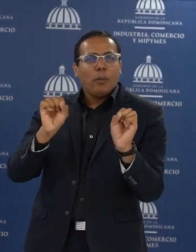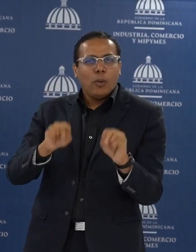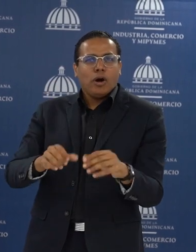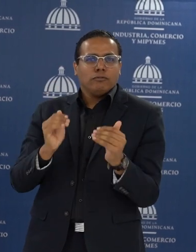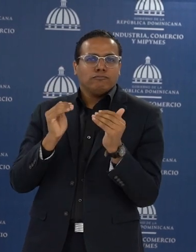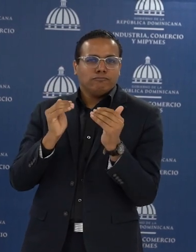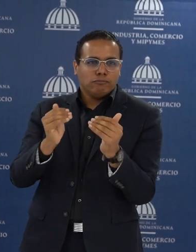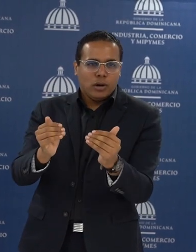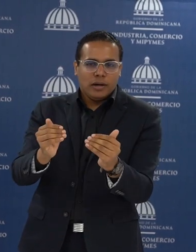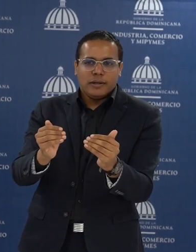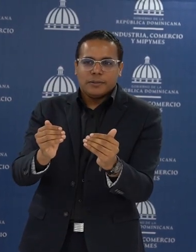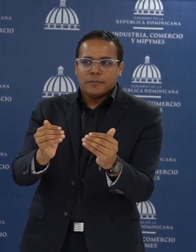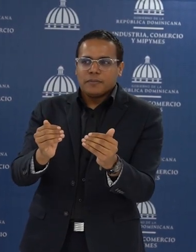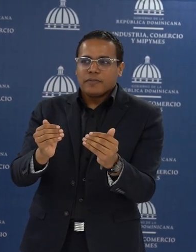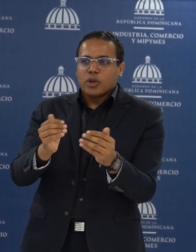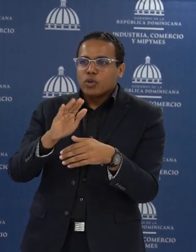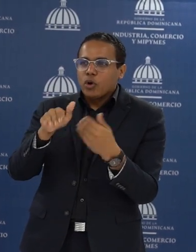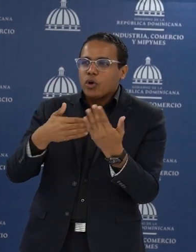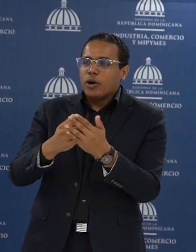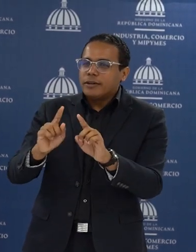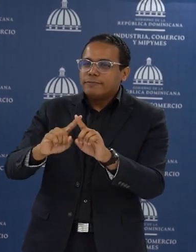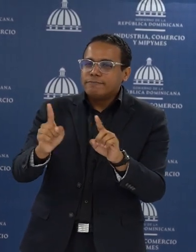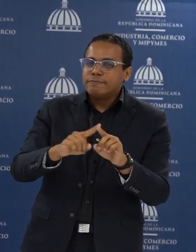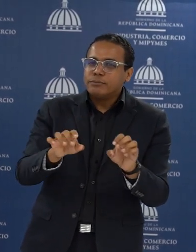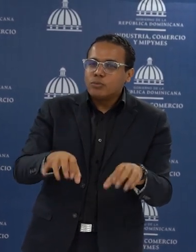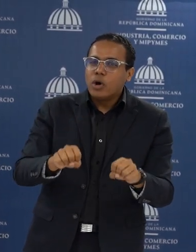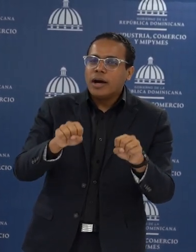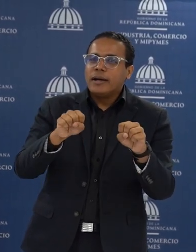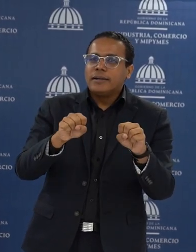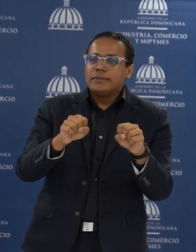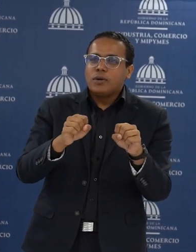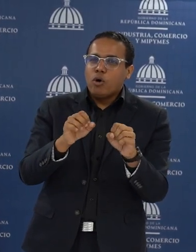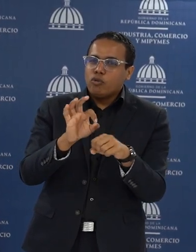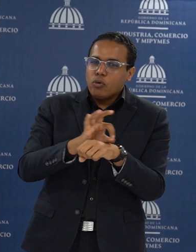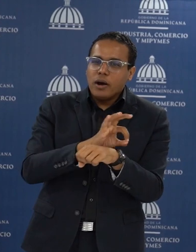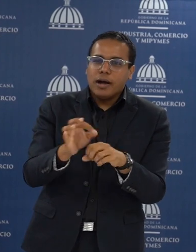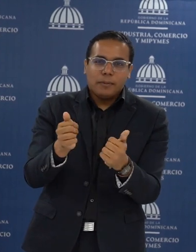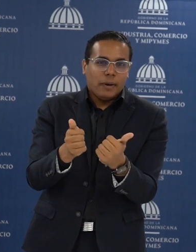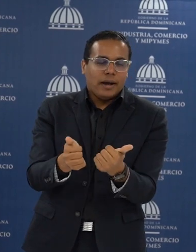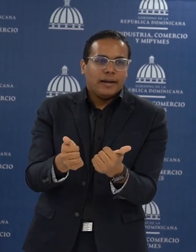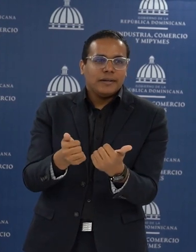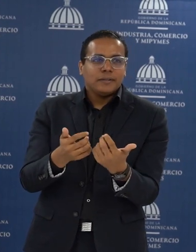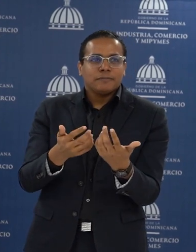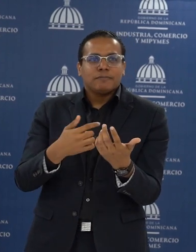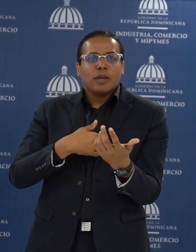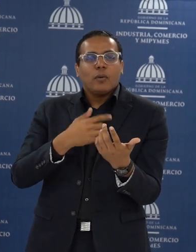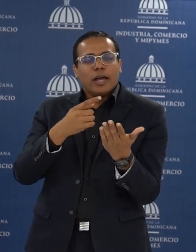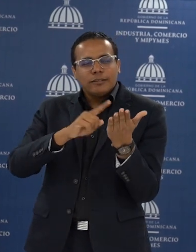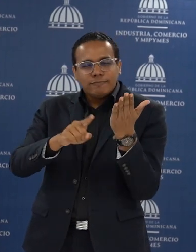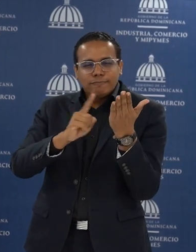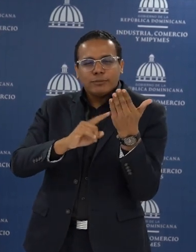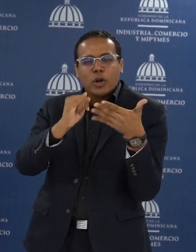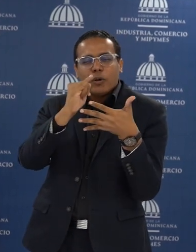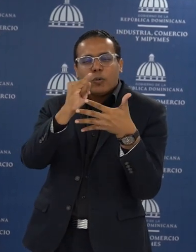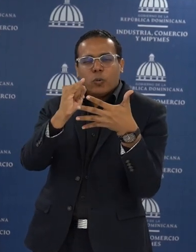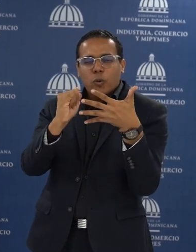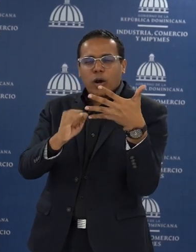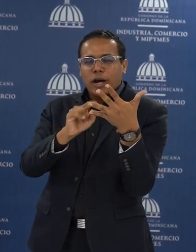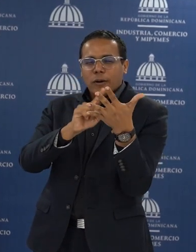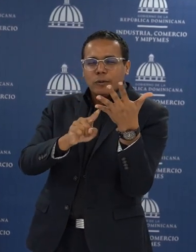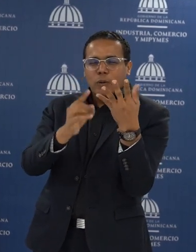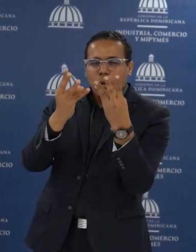puede, tener cosas diferentes que funcionen, que sean medibles además y que se